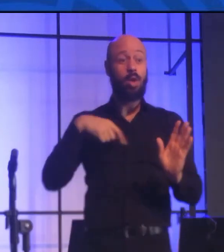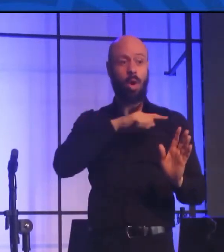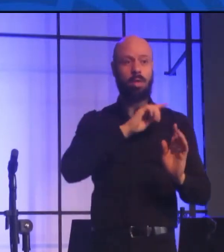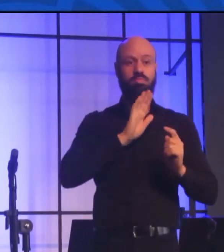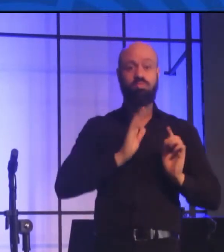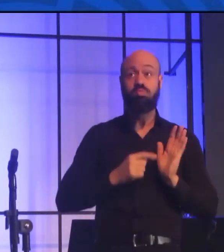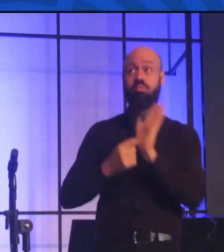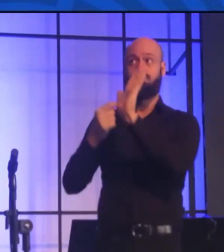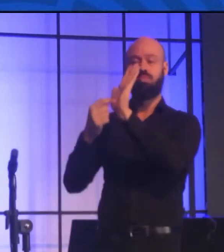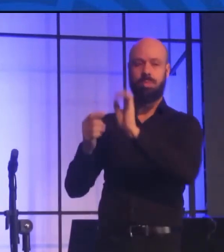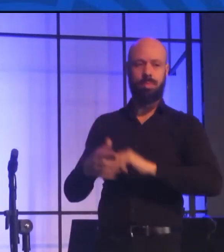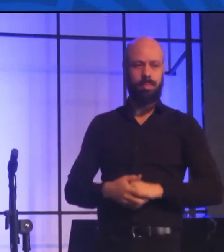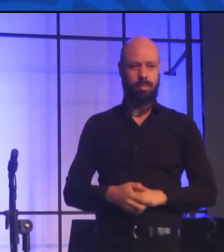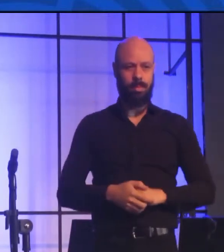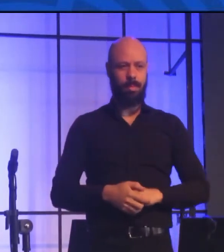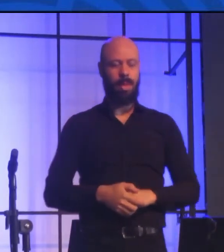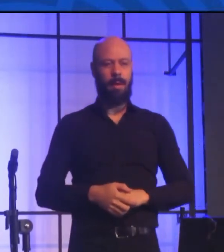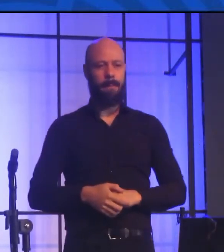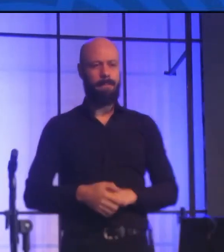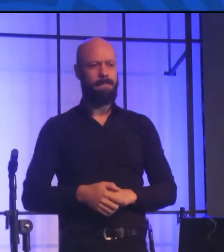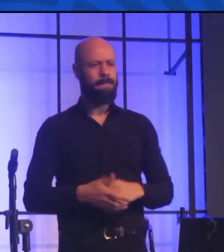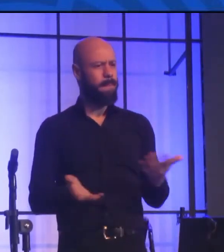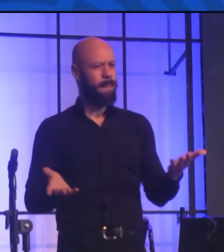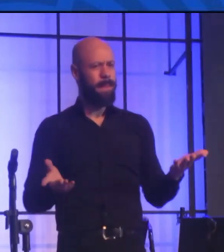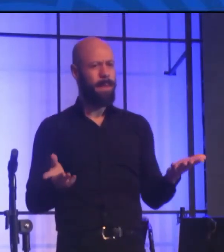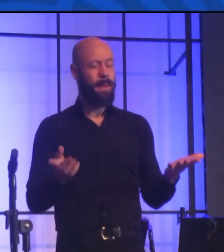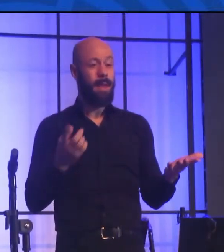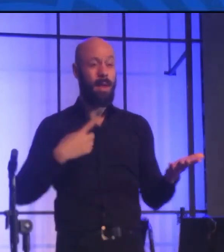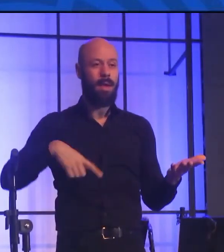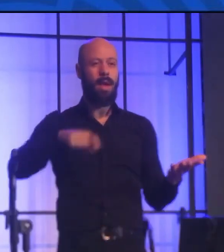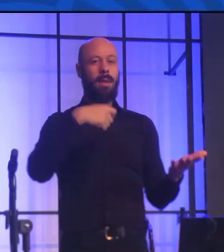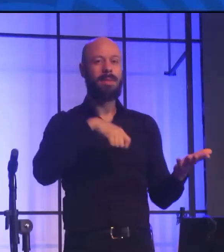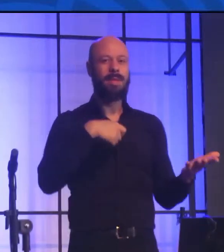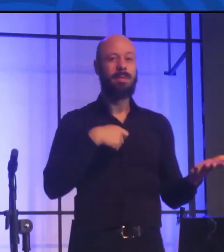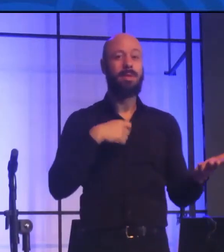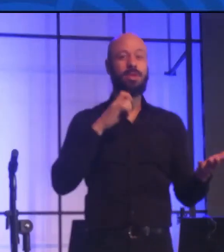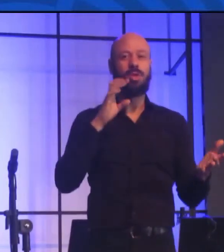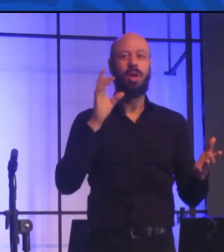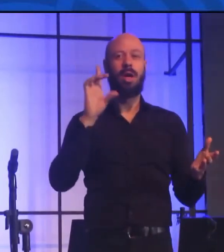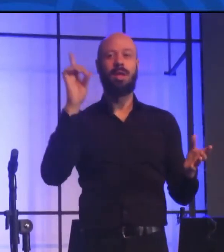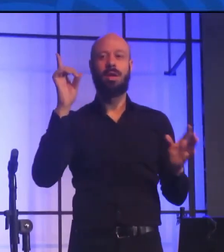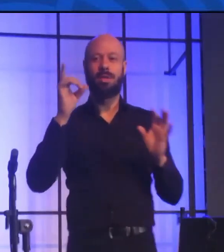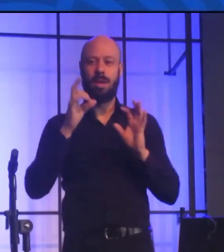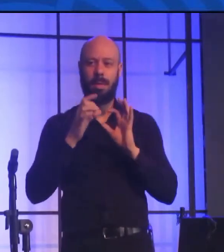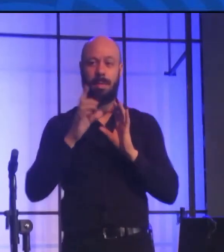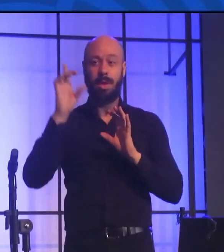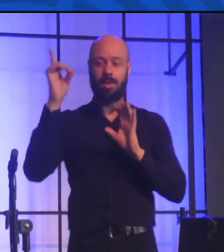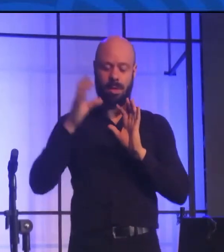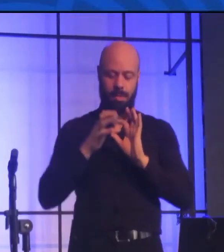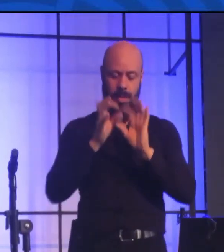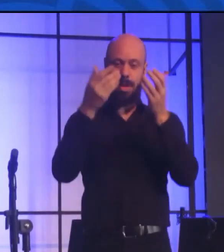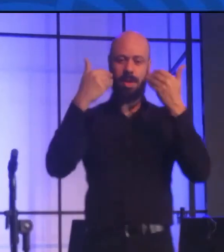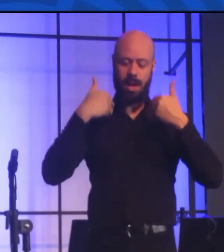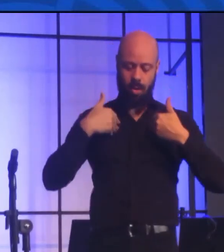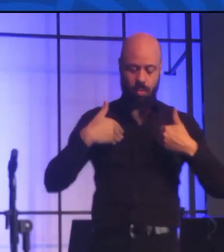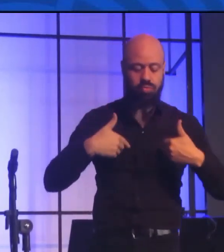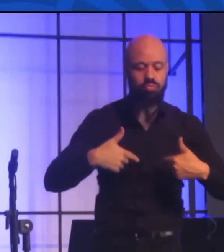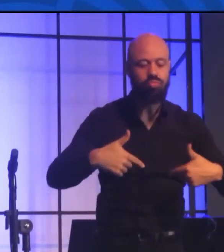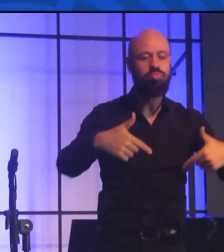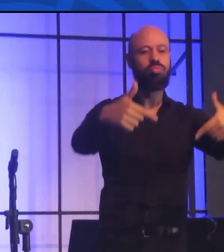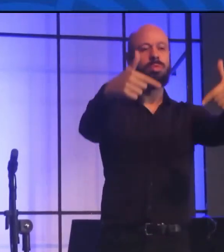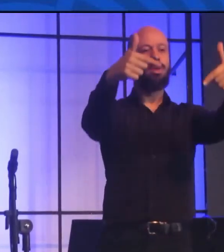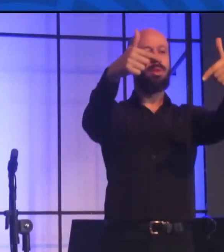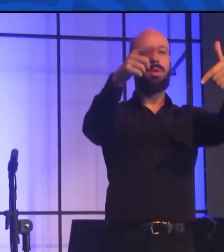disseram, venha conosco. Nós não queremos apenas permissão. Isso significa que Deus não quer estar na sua